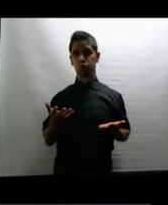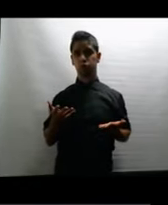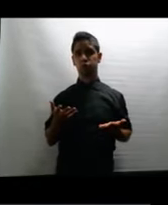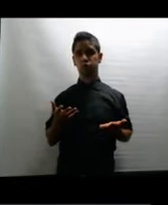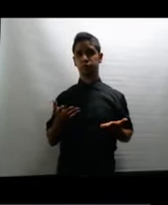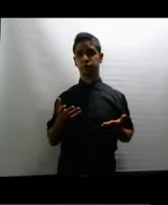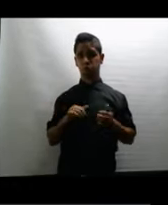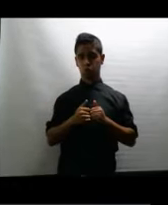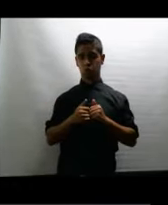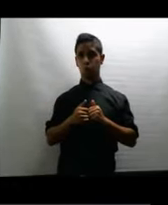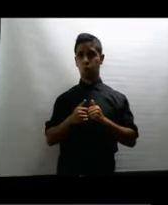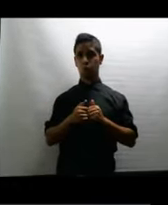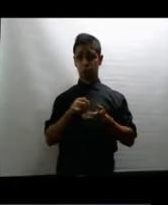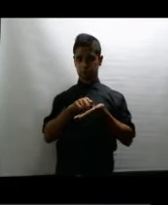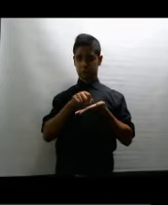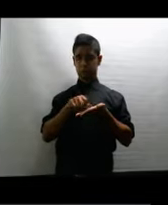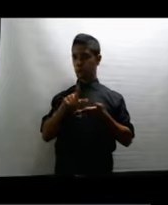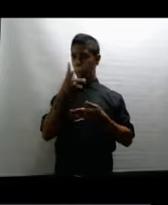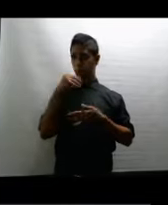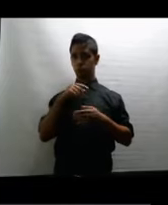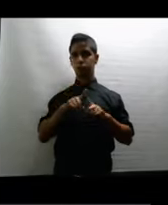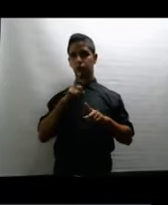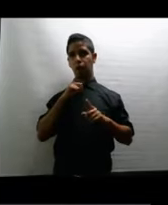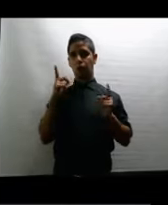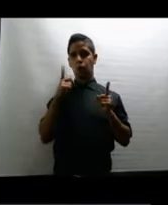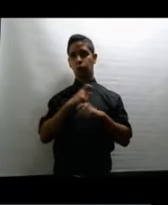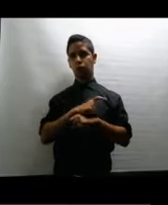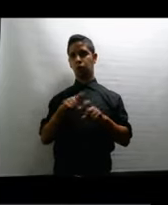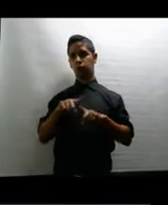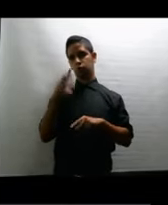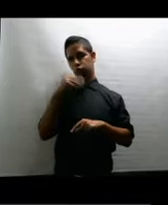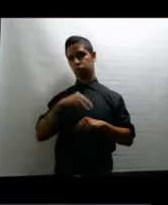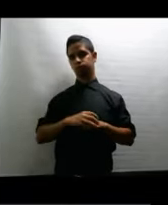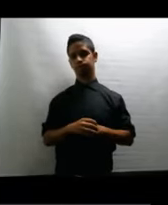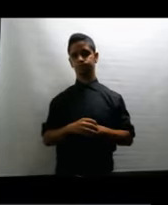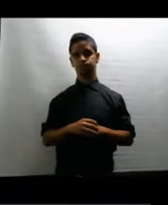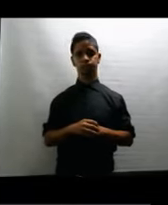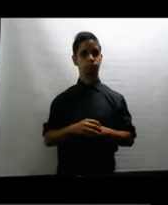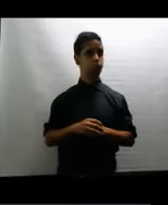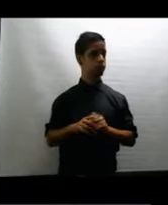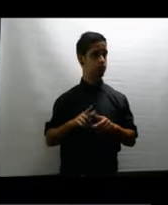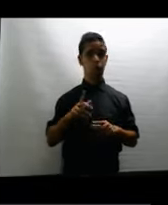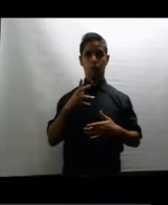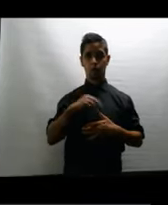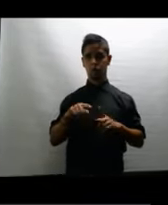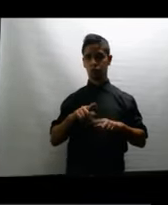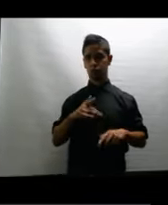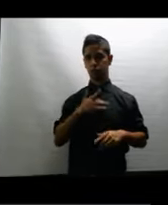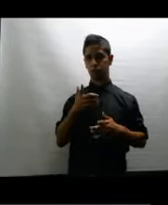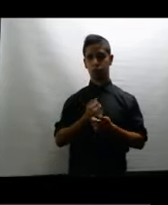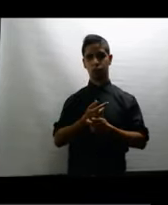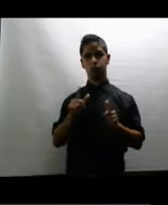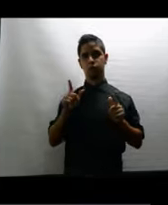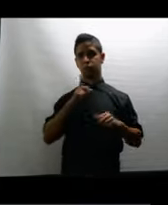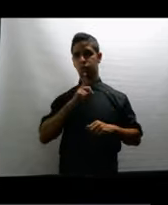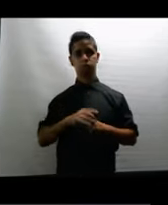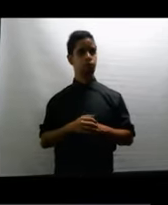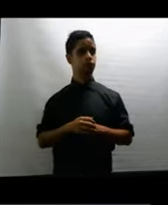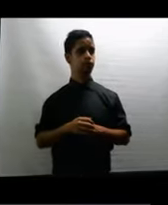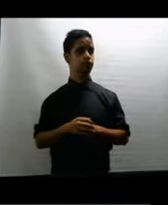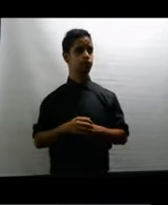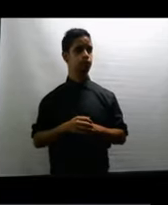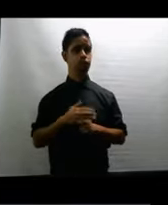el proceso de componer es bien bonito, es complicado. Uh-huh. Es complicado. Pero es liberador. Sí, definitivo. Oh. A mí lo que me gusta de